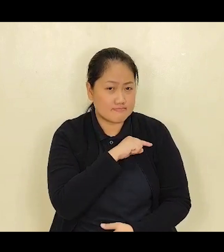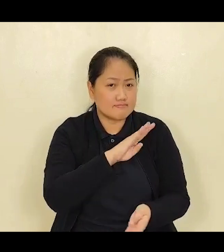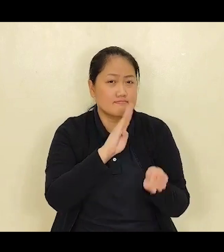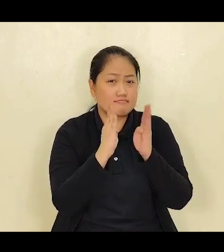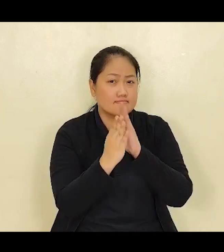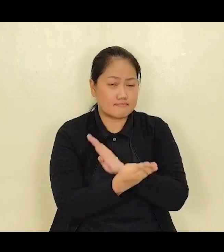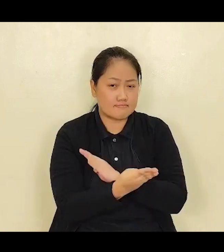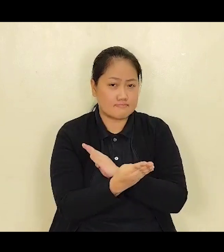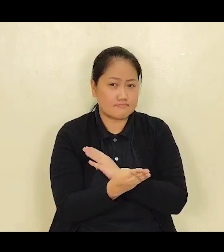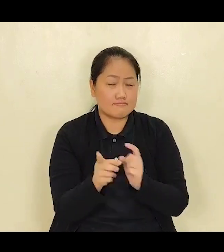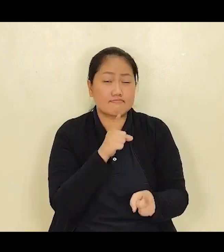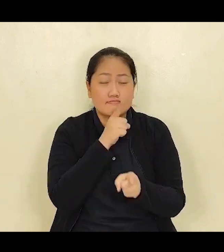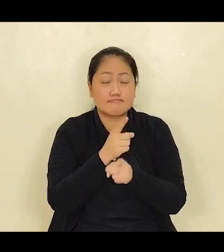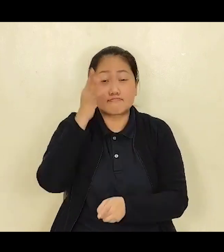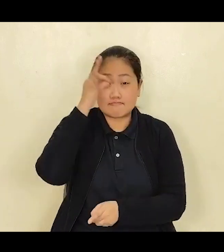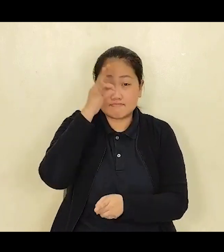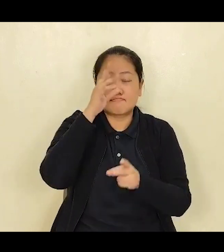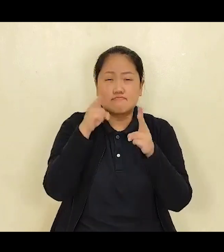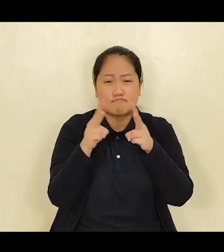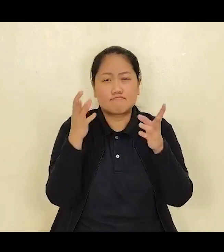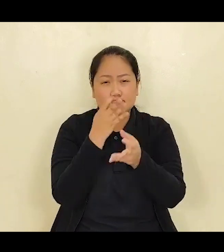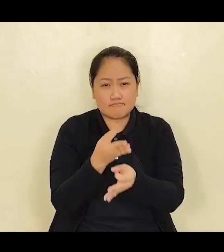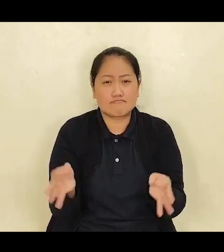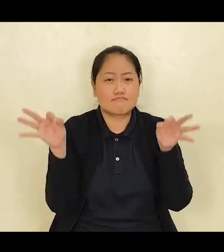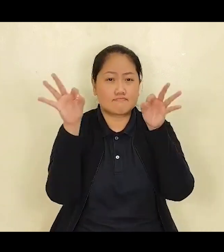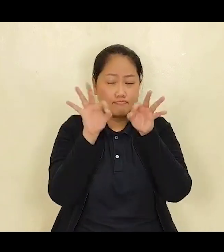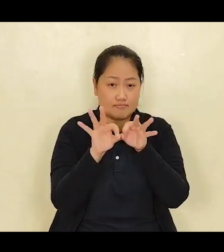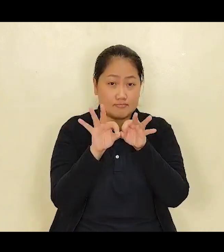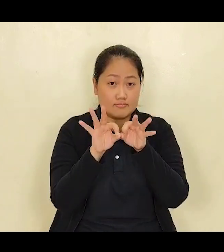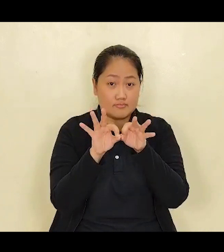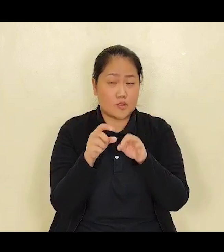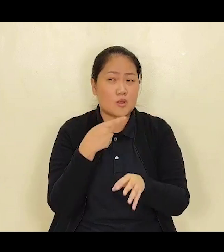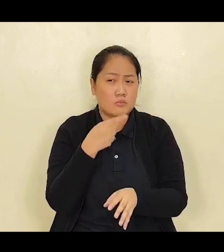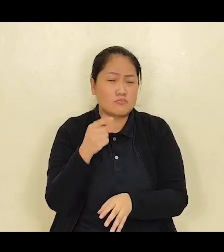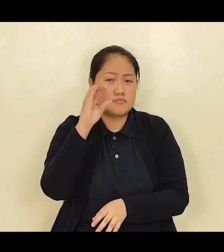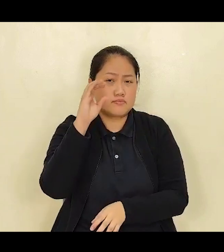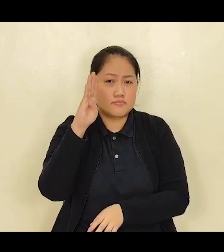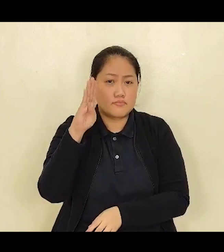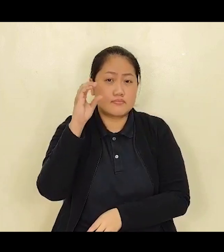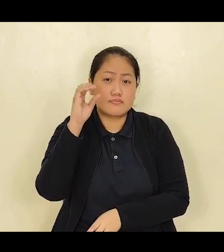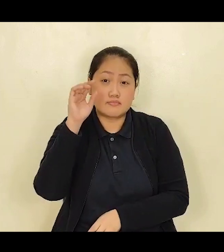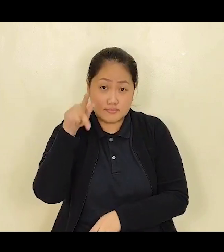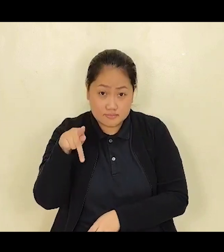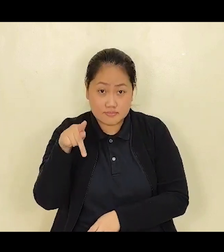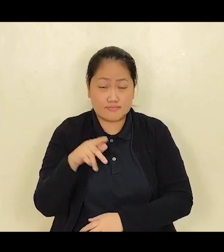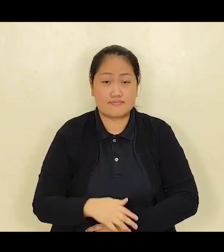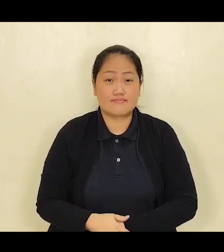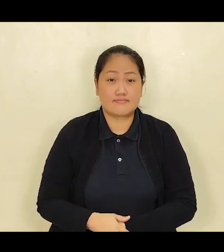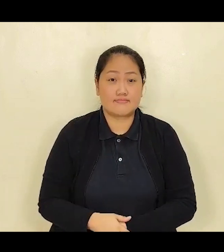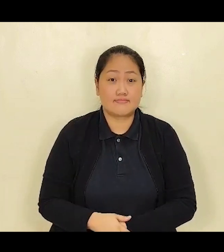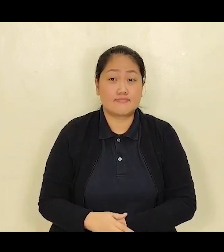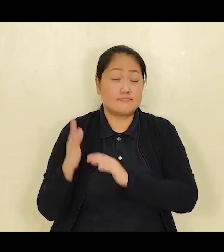magiging ulirang Pilipino. Napakahalaga nito. Ayon nga sa Catholic Bishops' Conference of